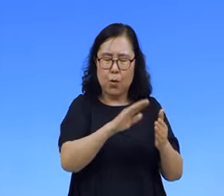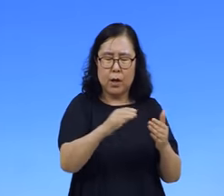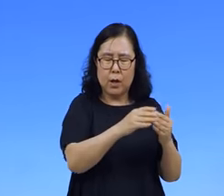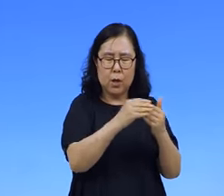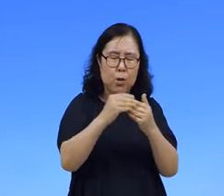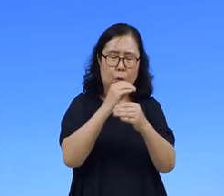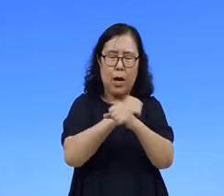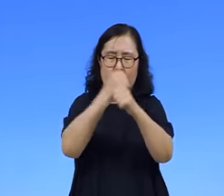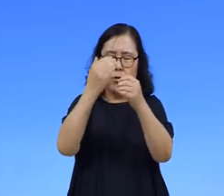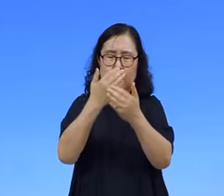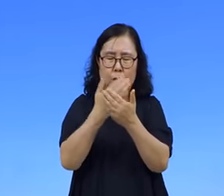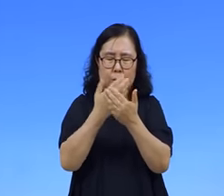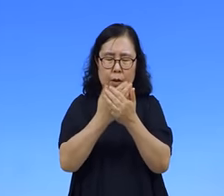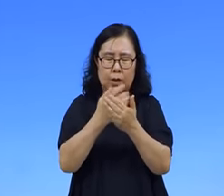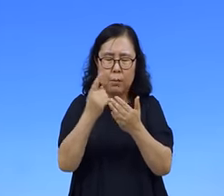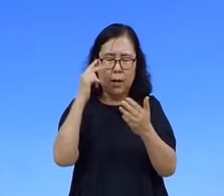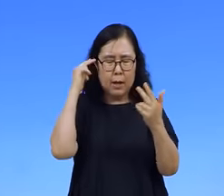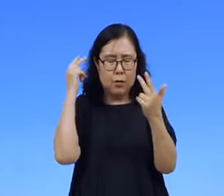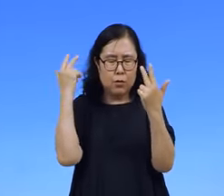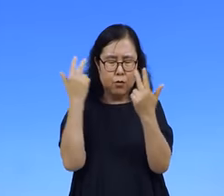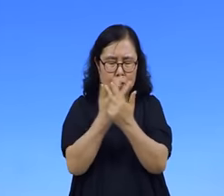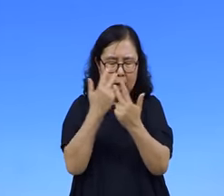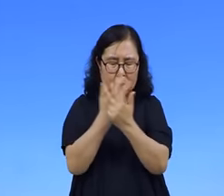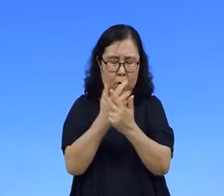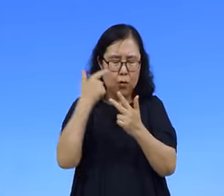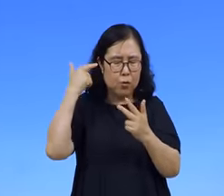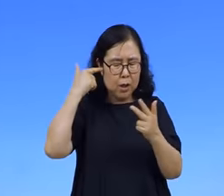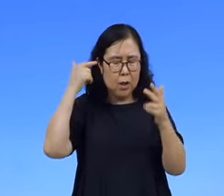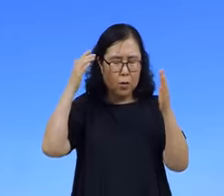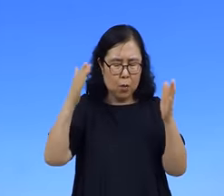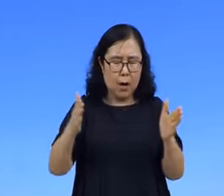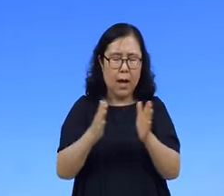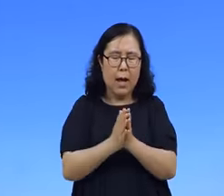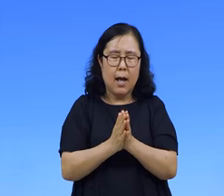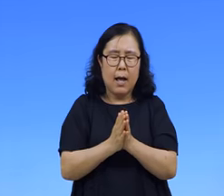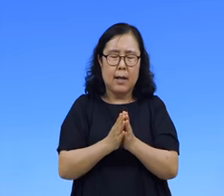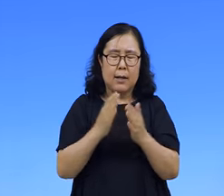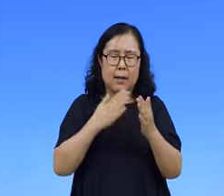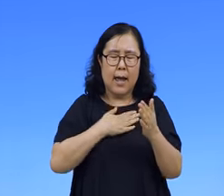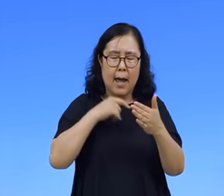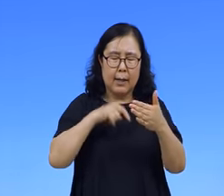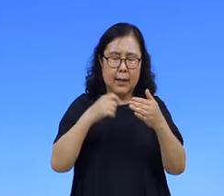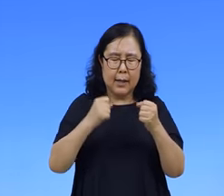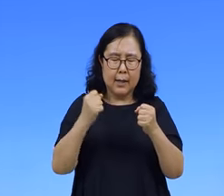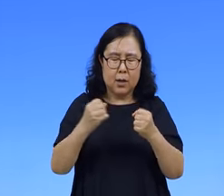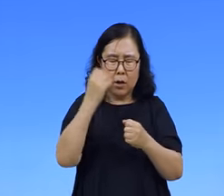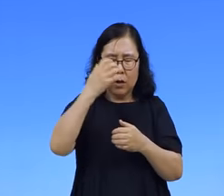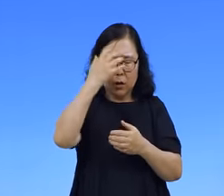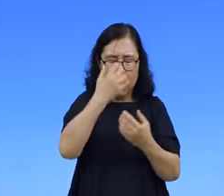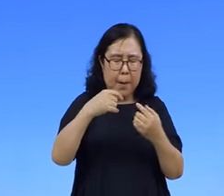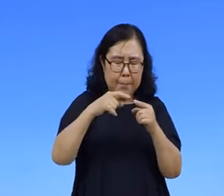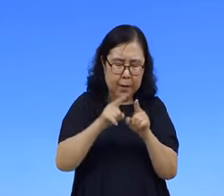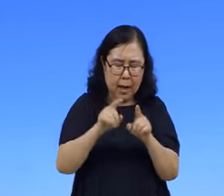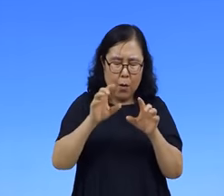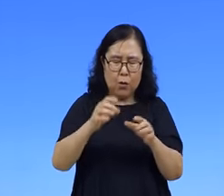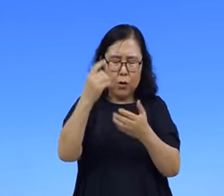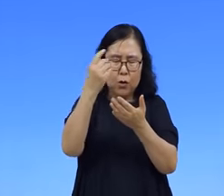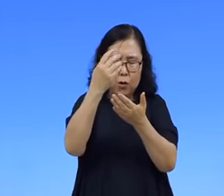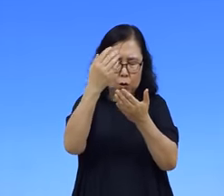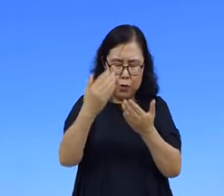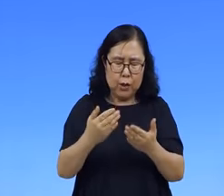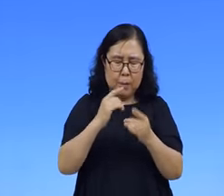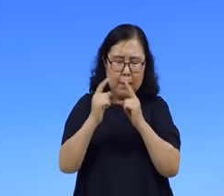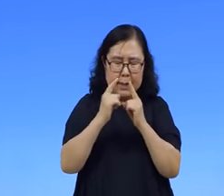저희들을 인도하여 주시옵소서. 이번 한 주간 엿새 동안에 내주하시는 성령님과 더불어서 오늘 주신